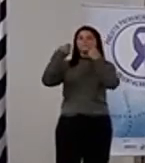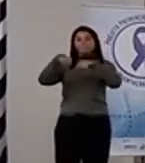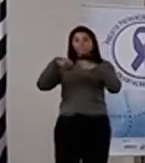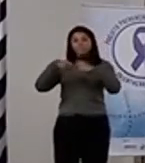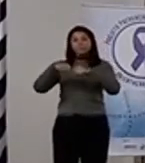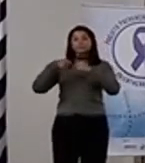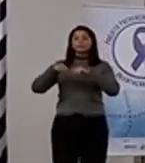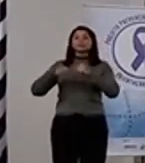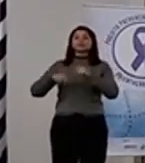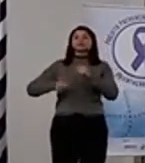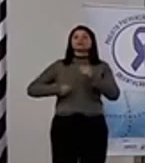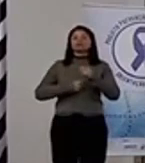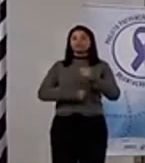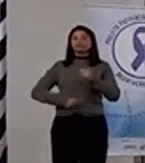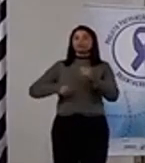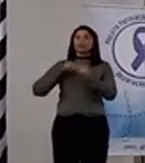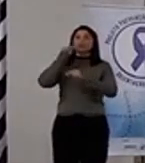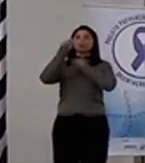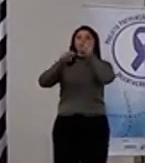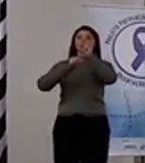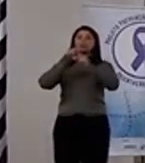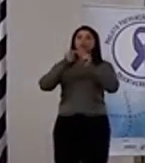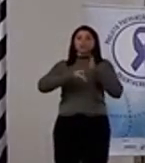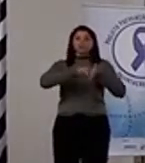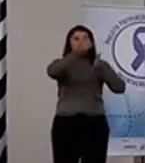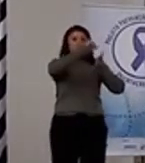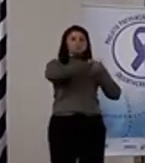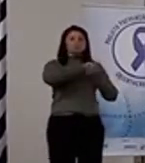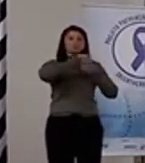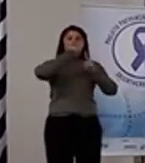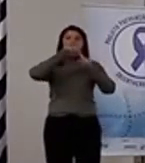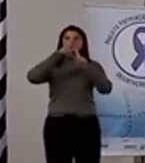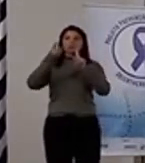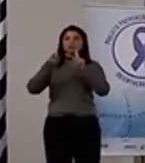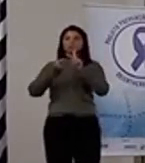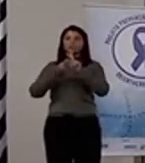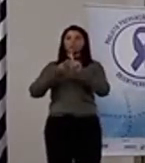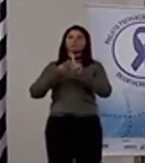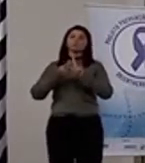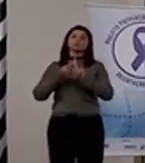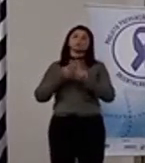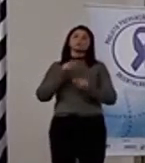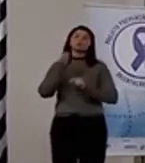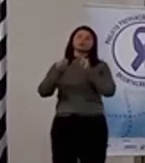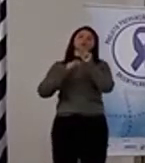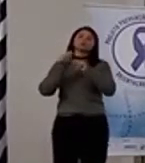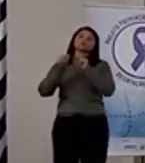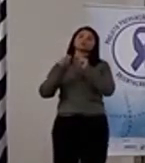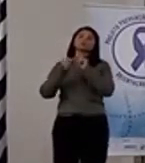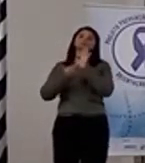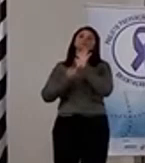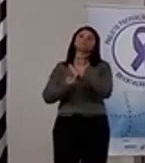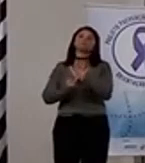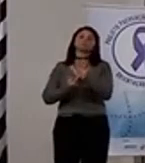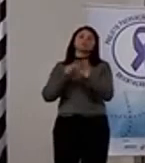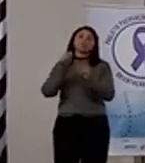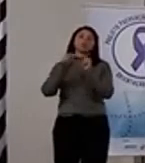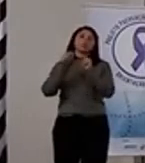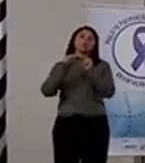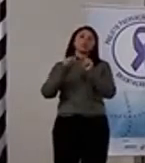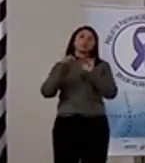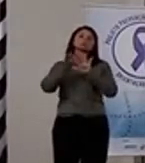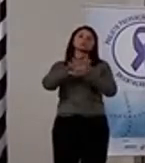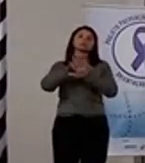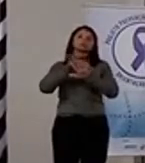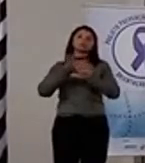ultrassonógrafo morfológico feito na gravidez. E repare, aqui tem um dedinho a mais, e você vê que